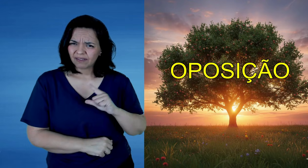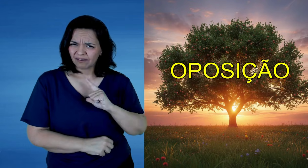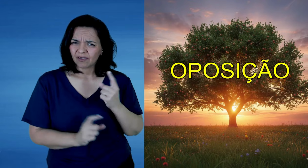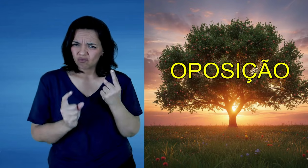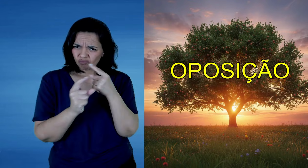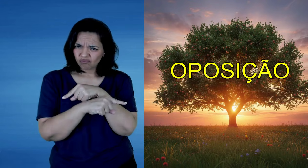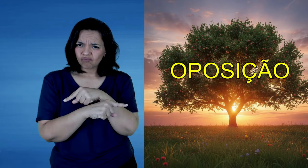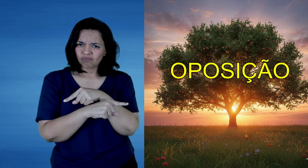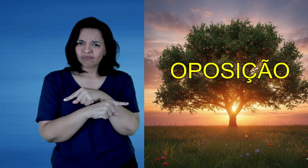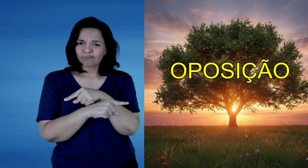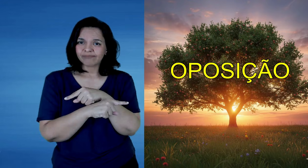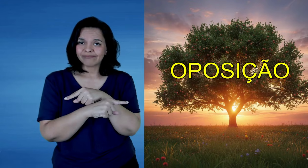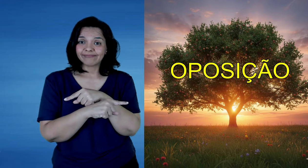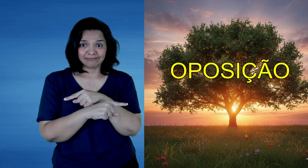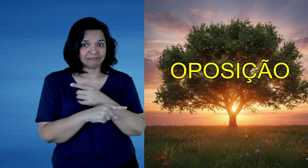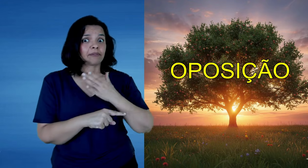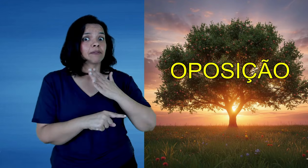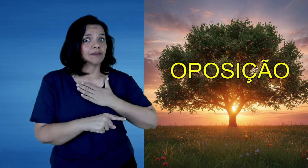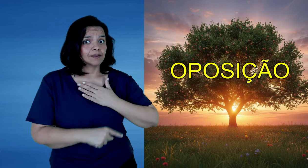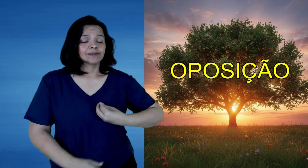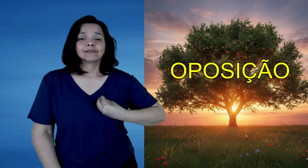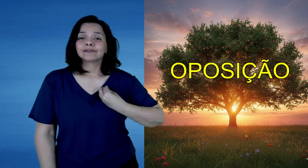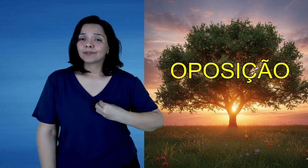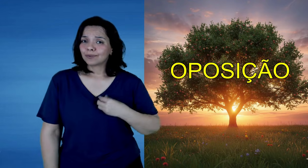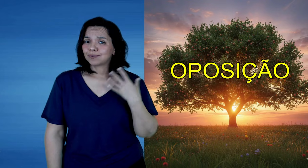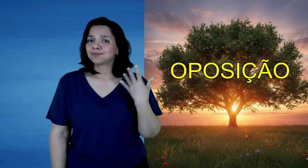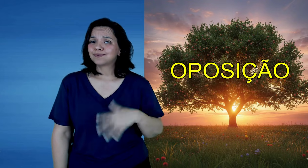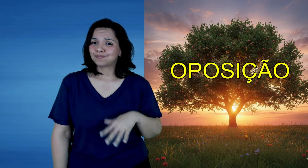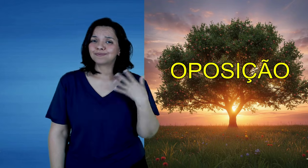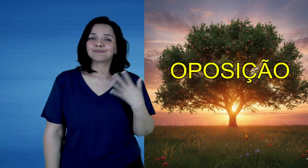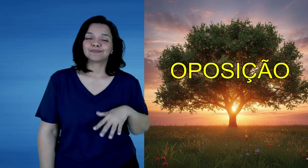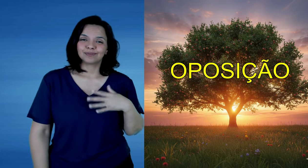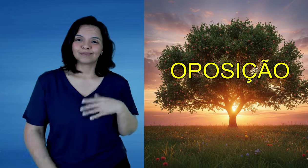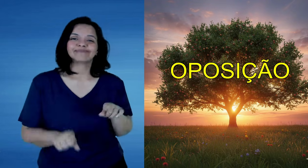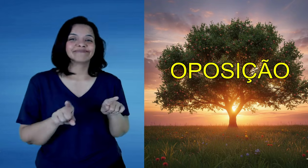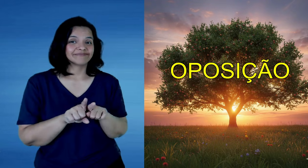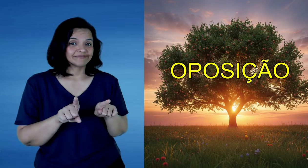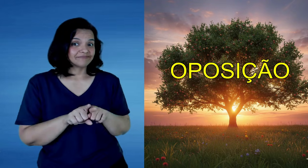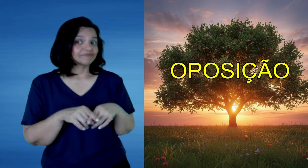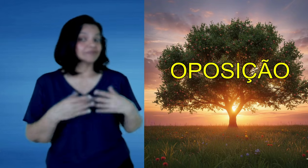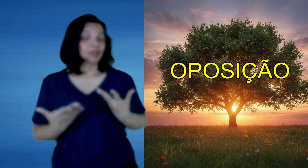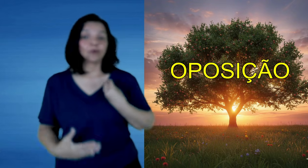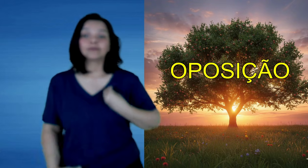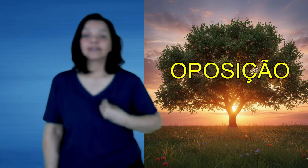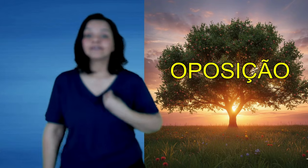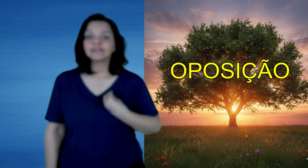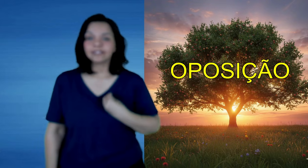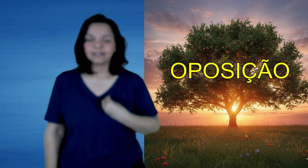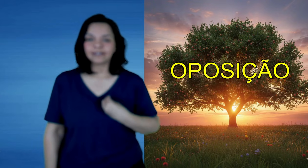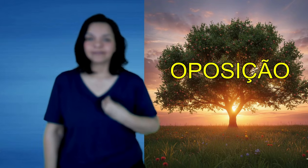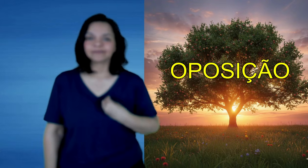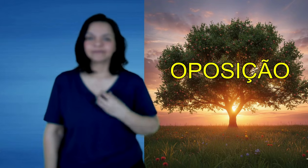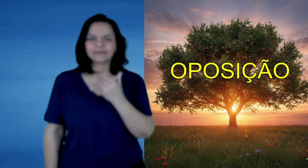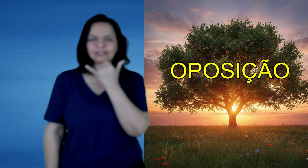Então, eu quero fazer uma pergunta. Na sua vida, você tem oposição? Porque na minha, com